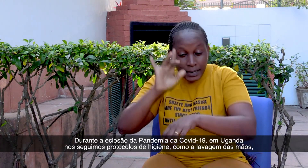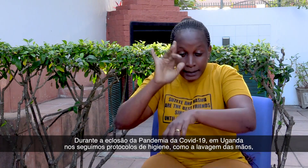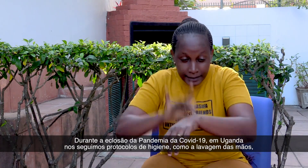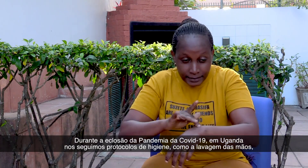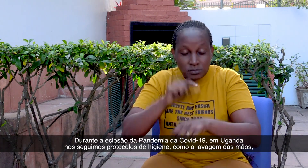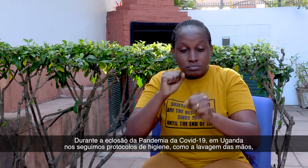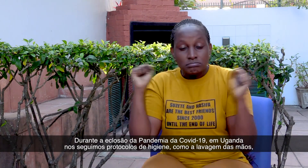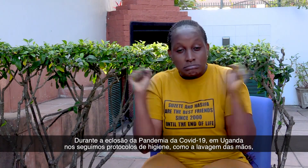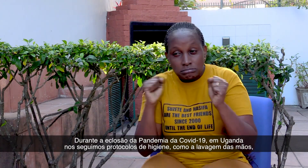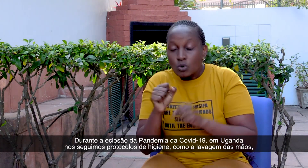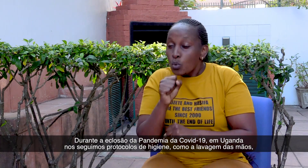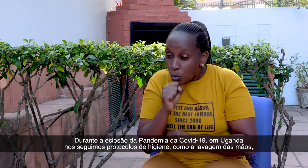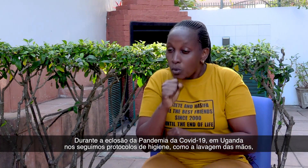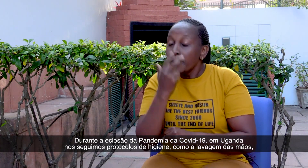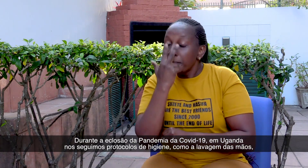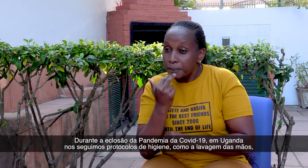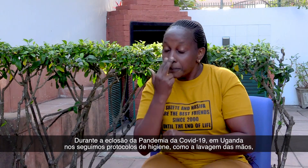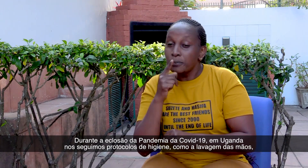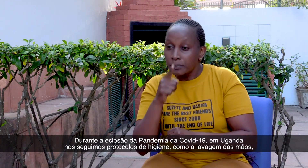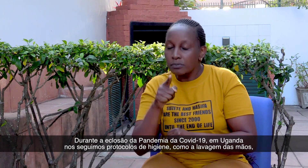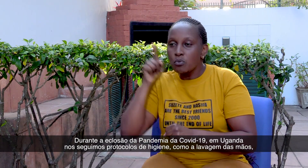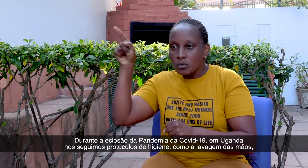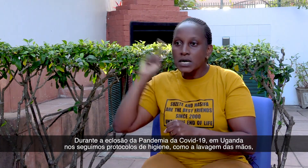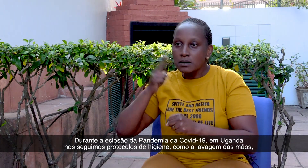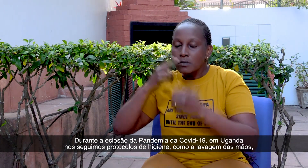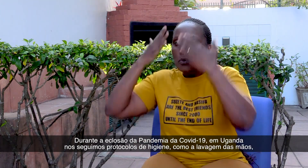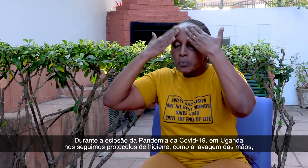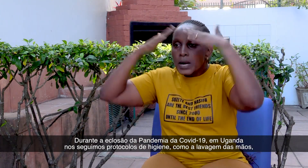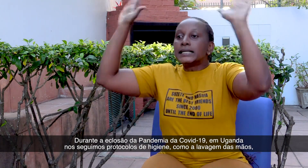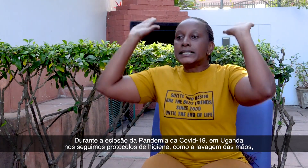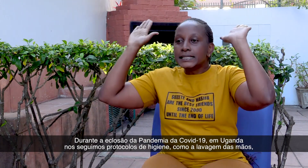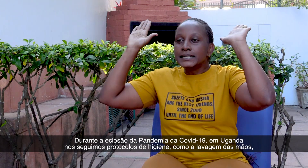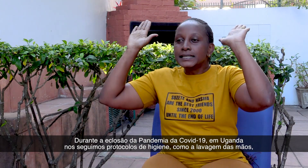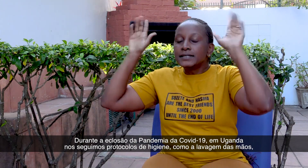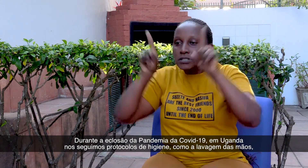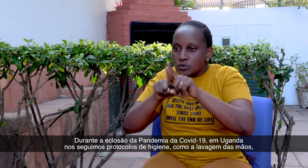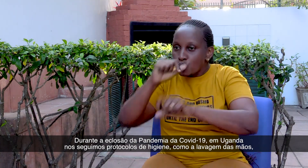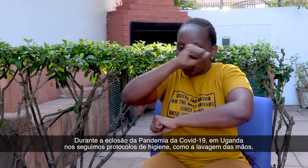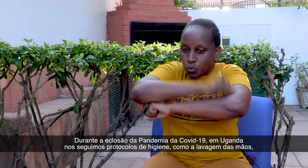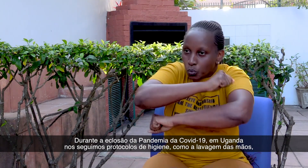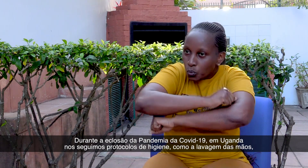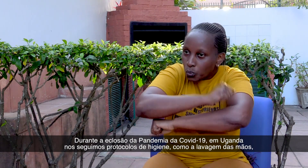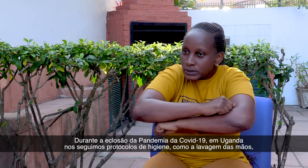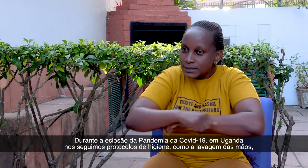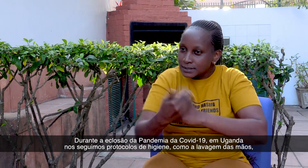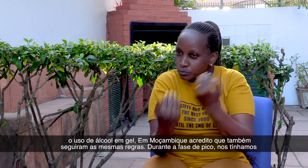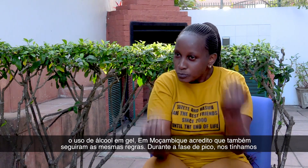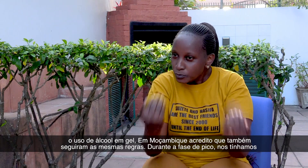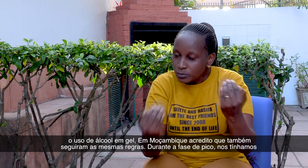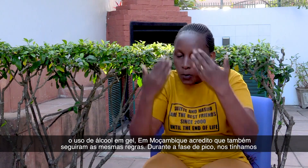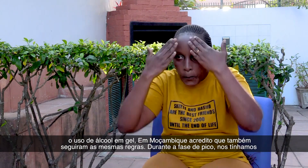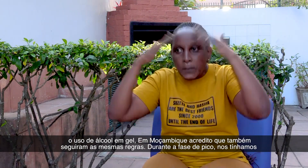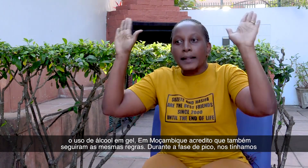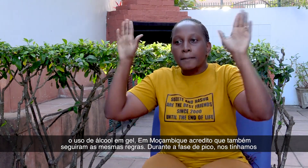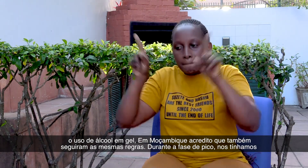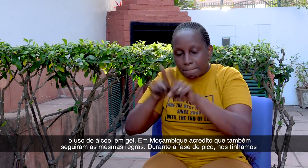Durante a eclosão da pandemia da Covid-19, em Uganda nós seguimos protocolos de higiene, como a lavagem das mãos, o uso